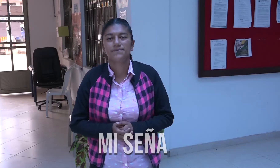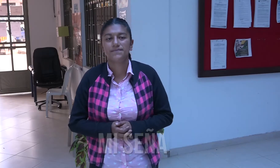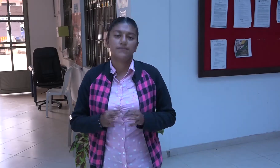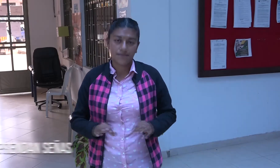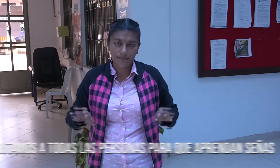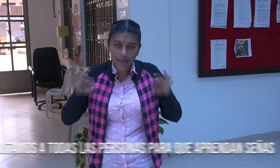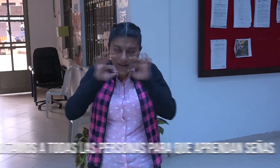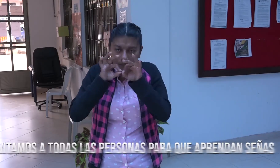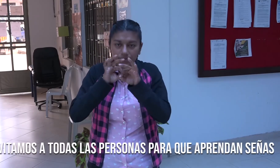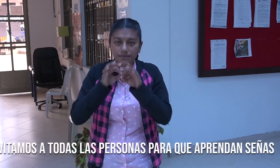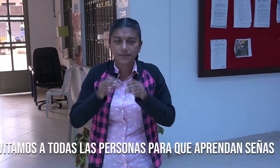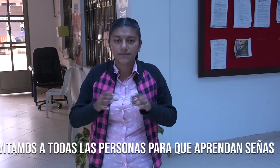La Asamblea de de septiembre.